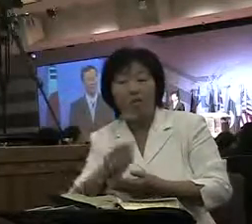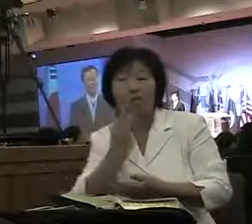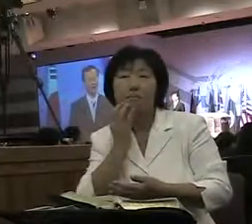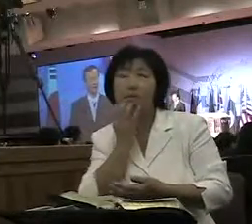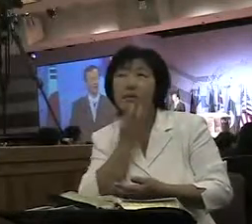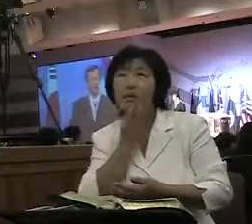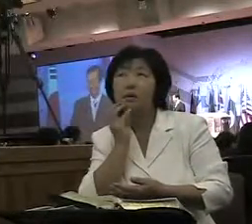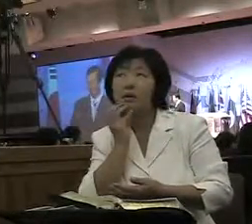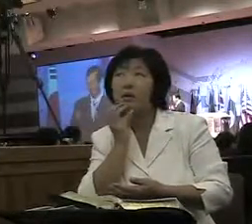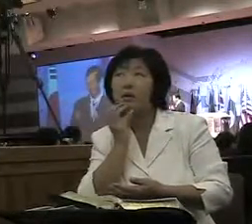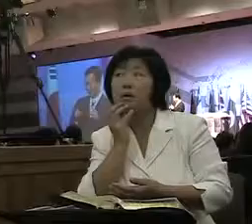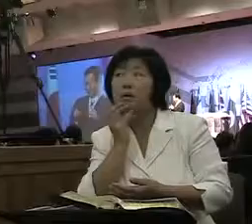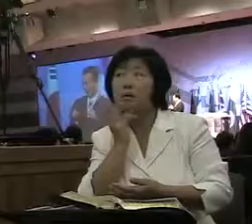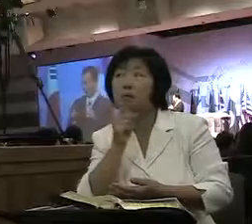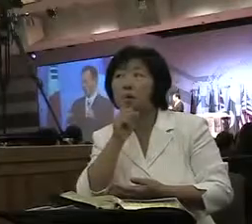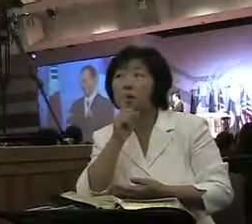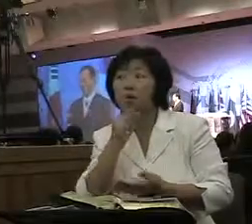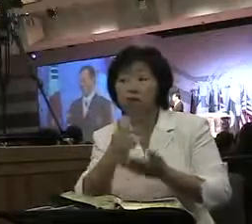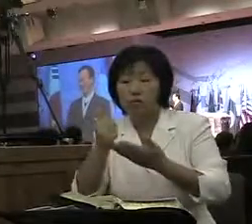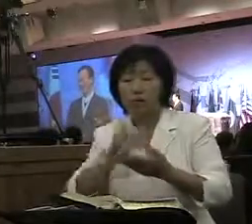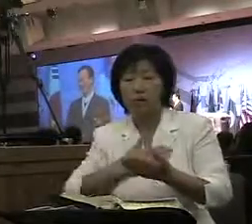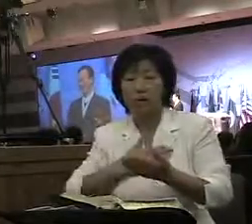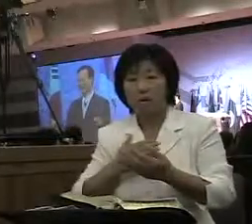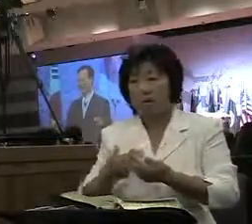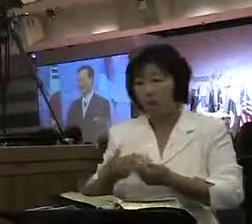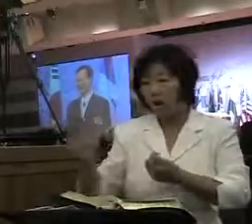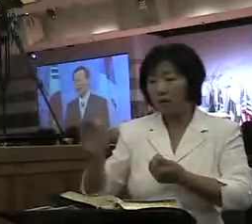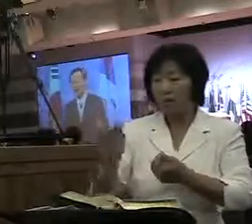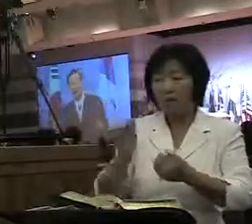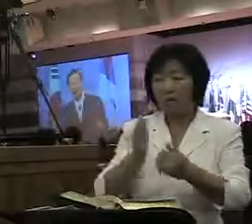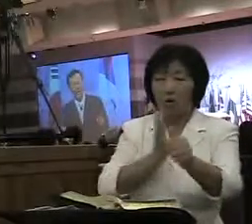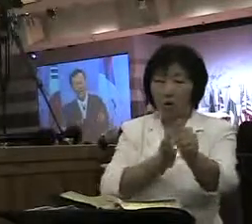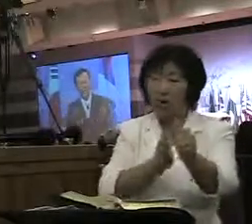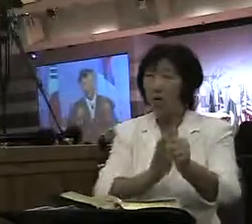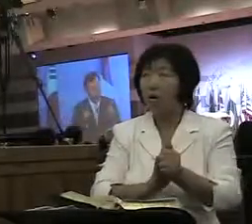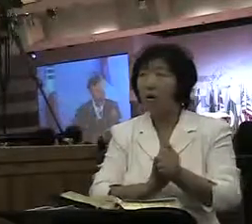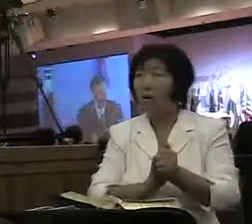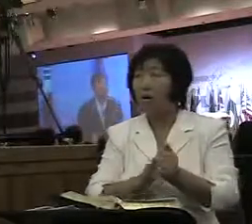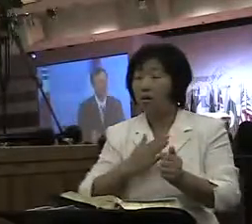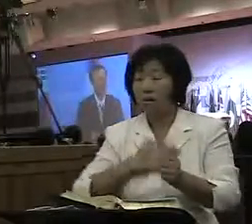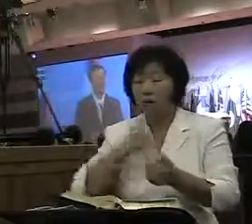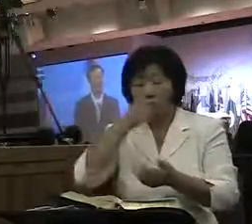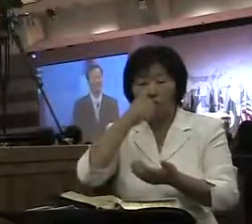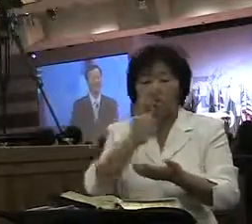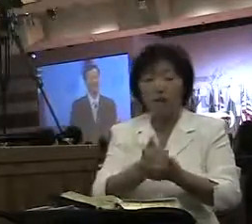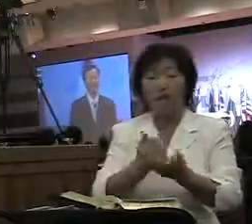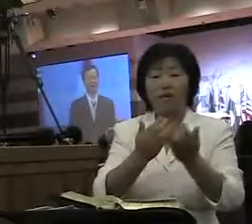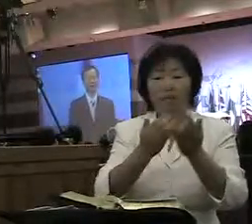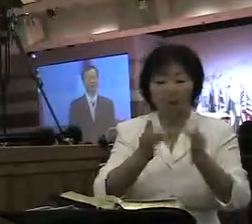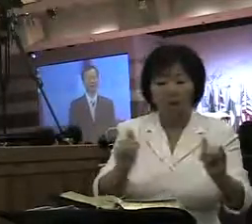하죠? 주님, 저를 떠나셔야 됩니다. 저는 죄인입니다.